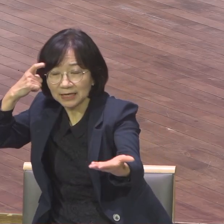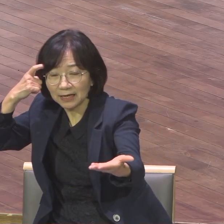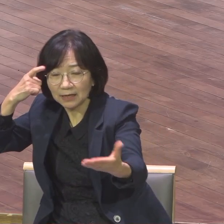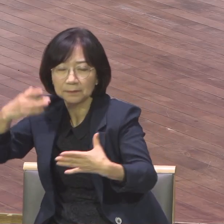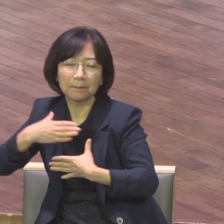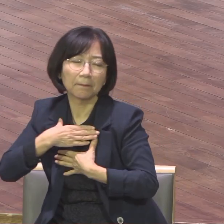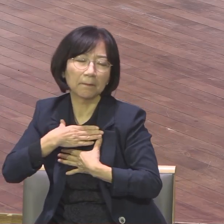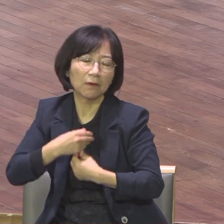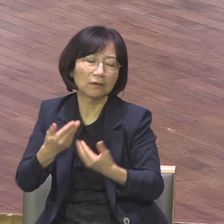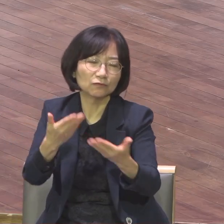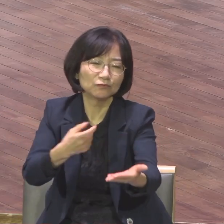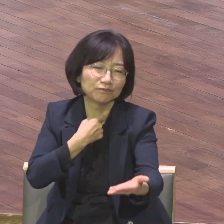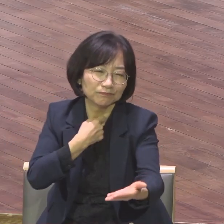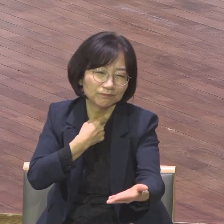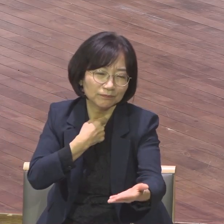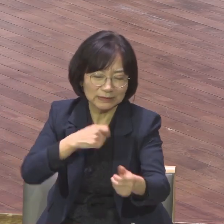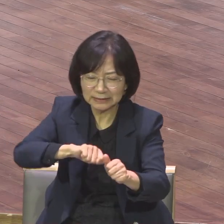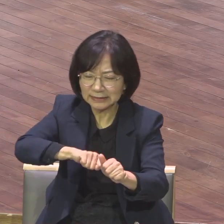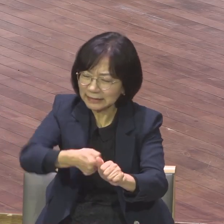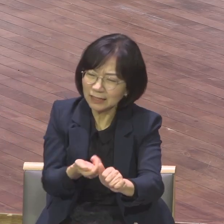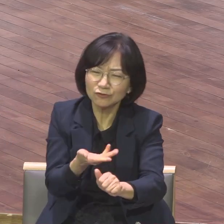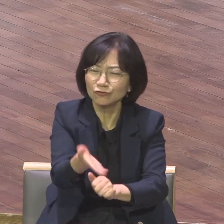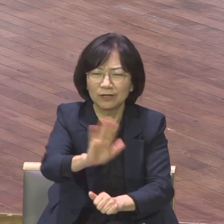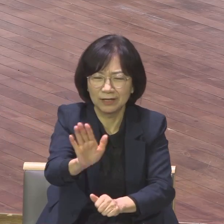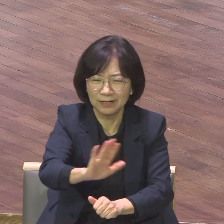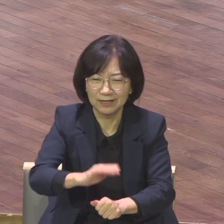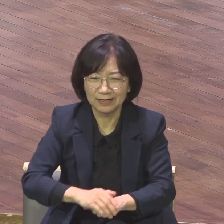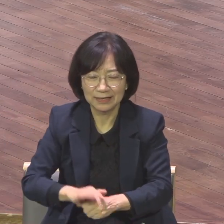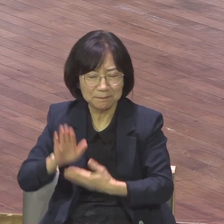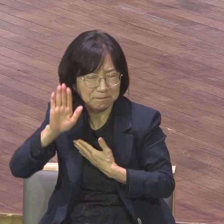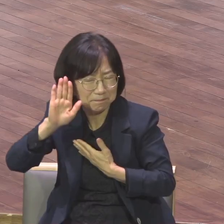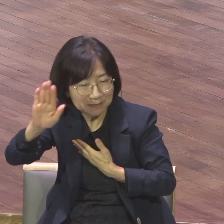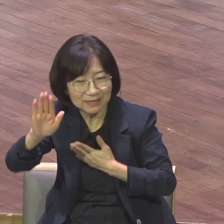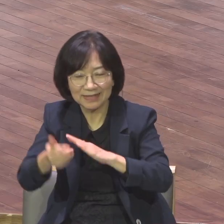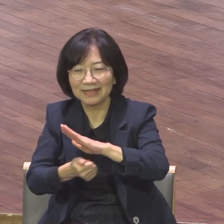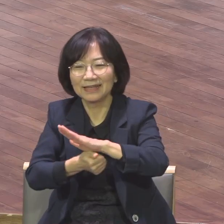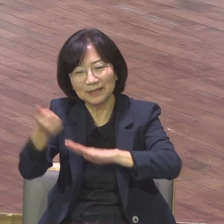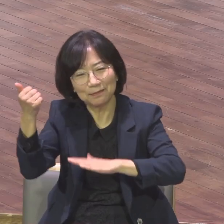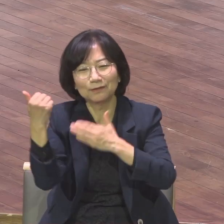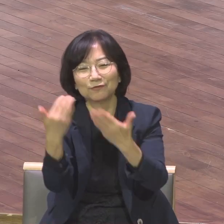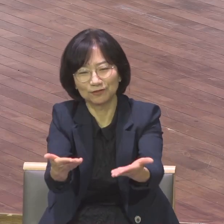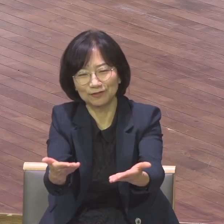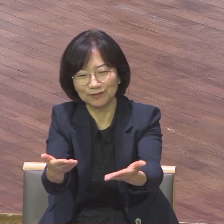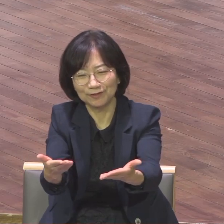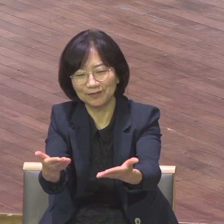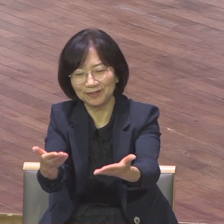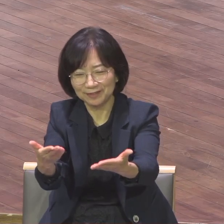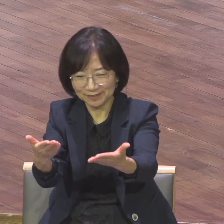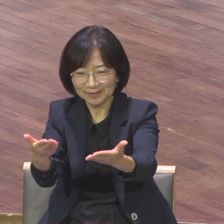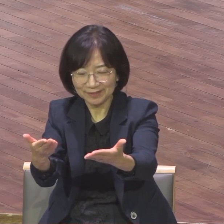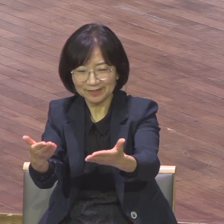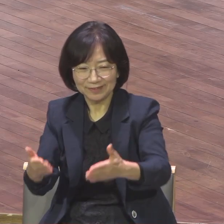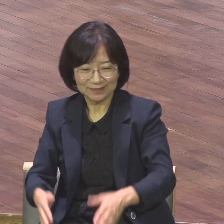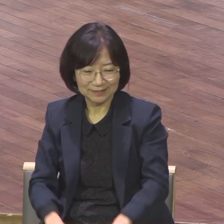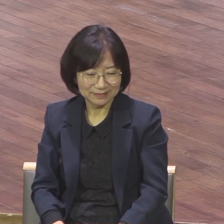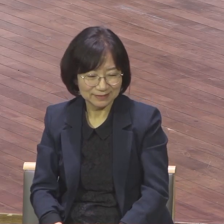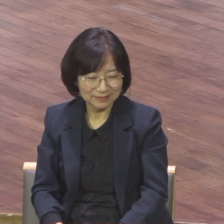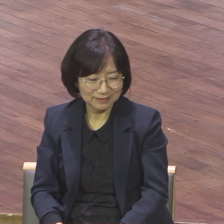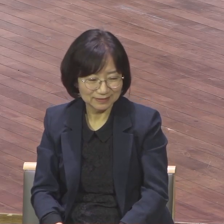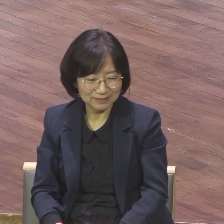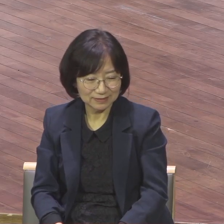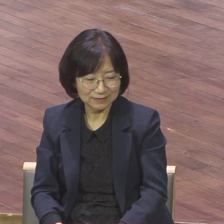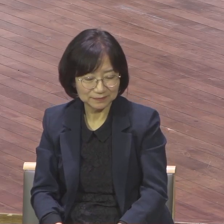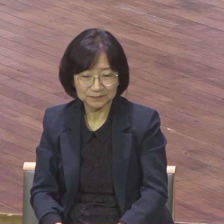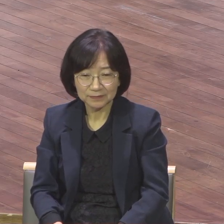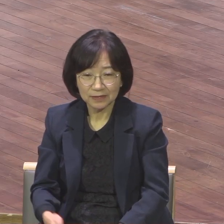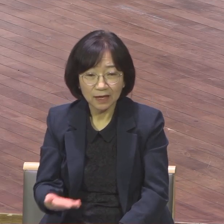아니니라. 너희에게 미래와 희망을 주는 것이니라. 자, 여러분을 향한 하나님의 생각과 평안, 그것이 뭐예요?